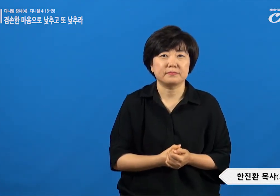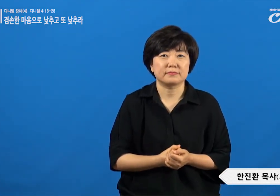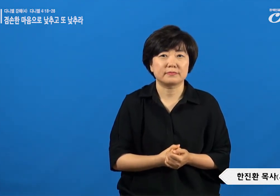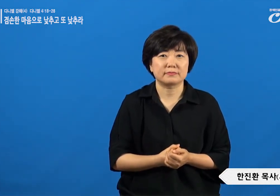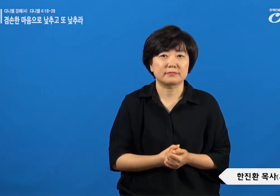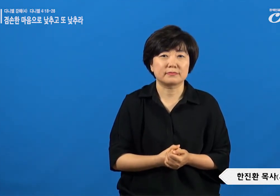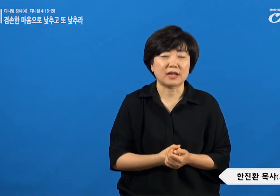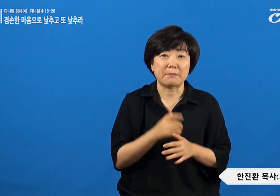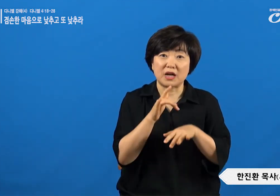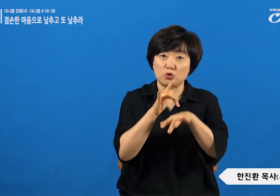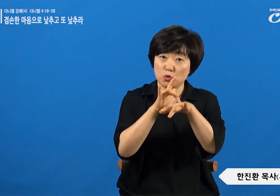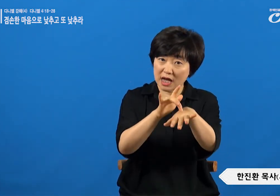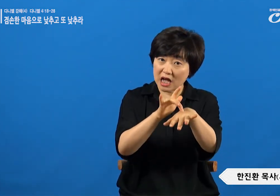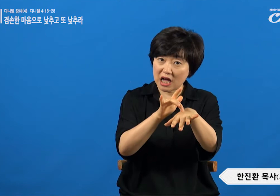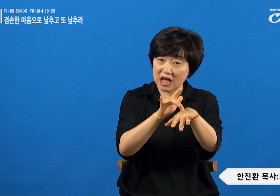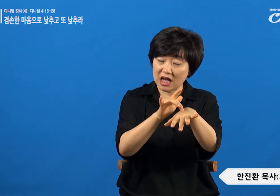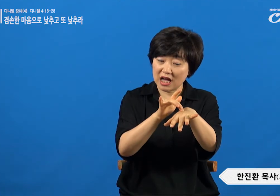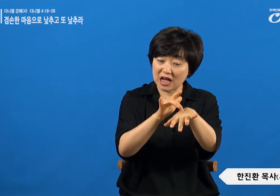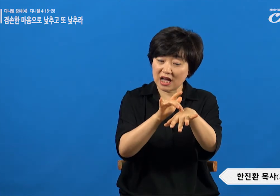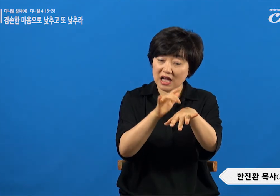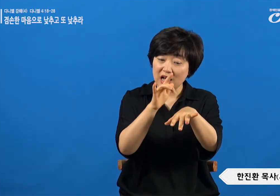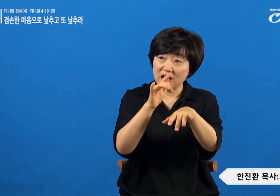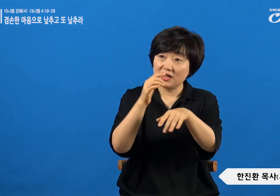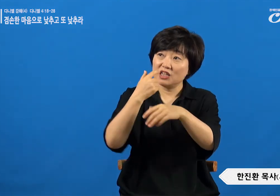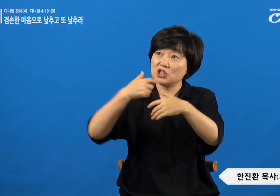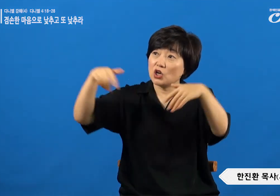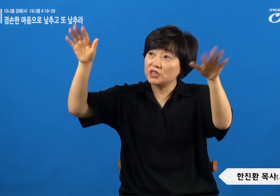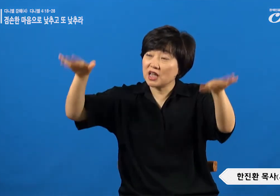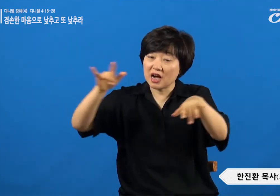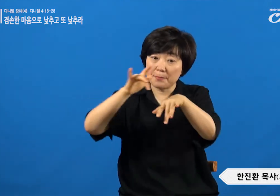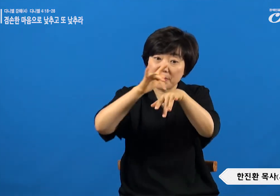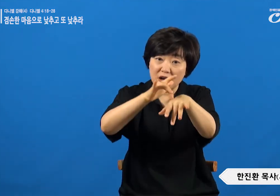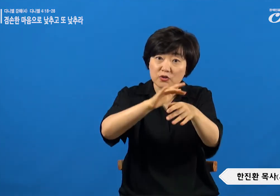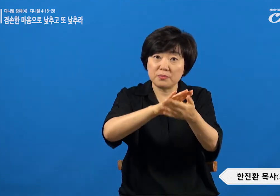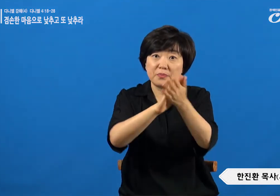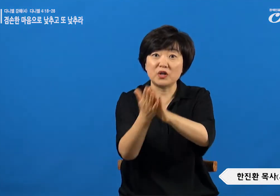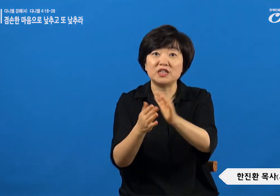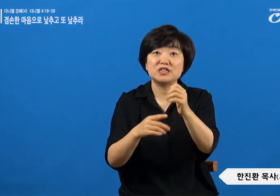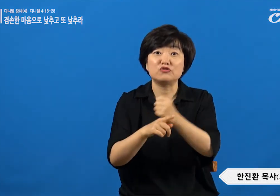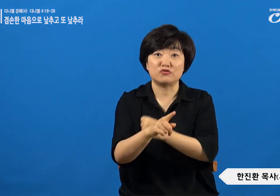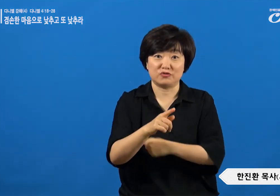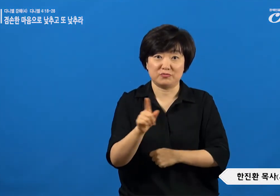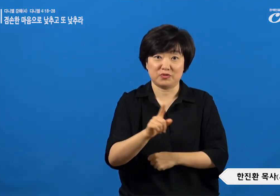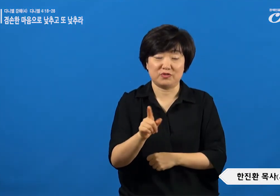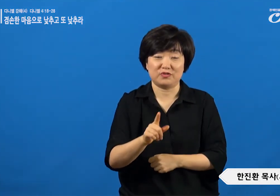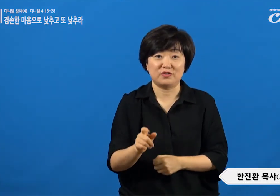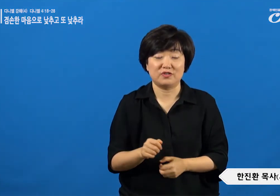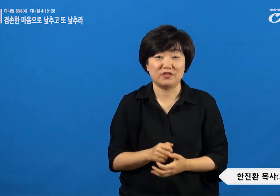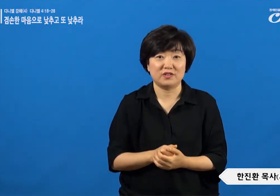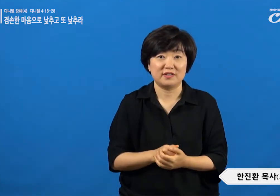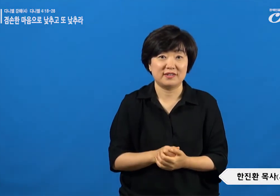여러분, 마귀가 어떻게 마귀가 됐는지 아십니까?